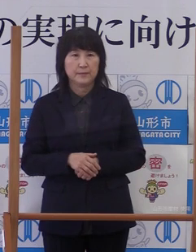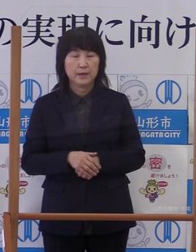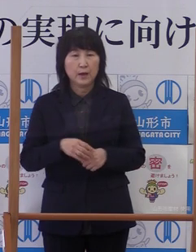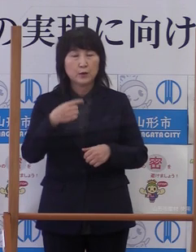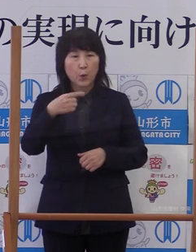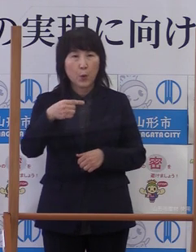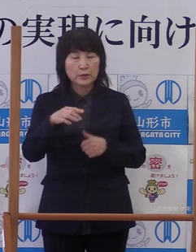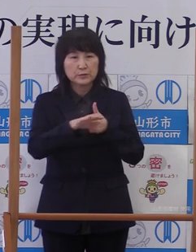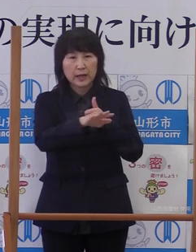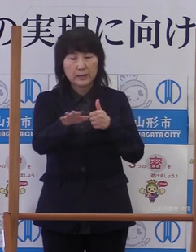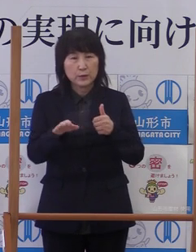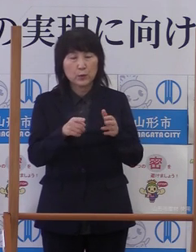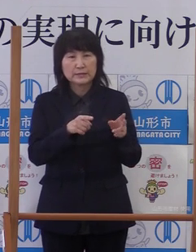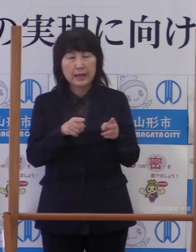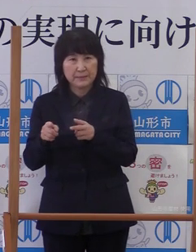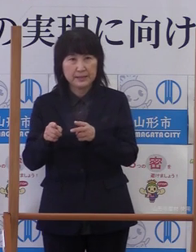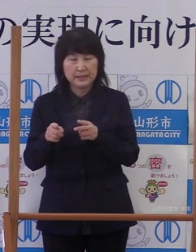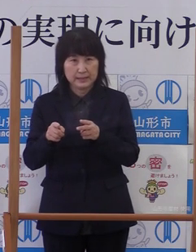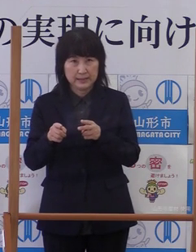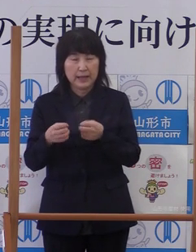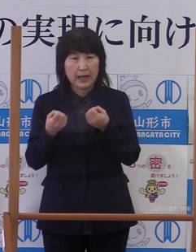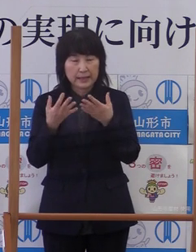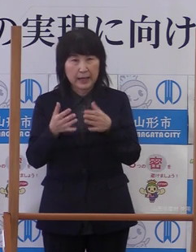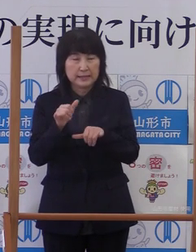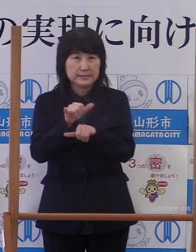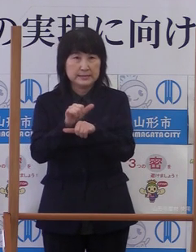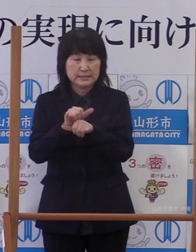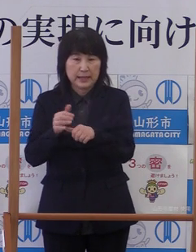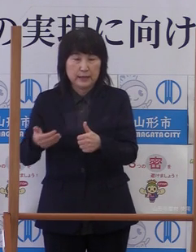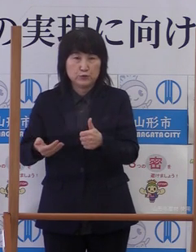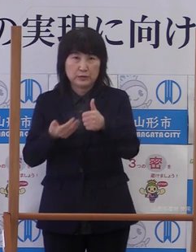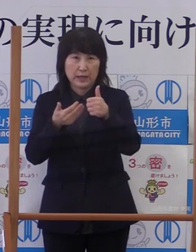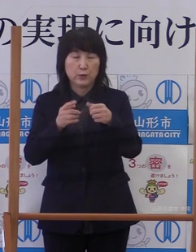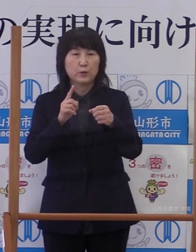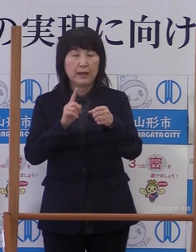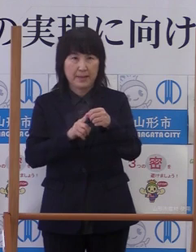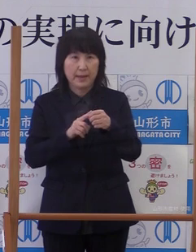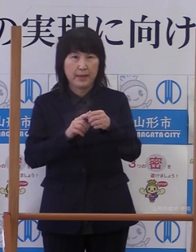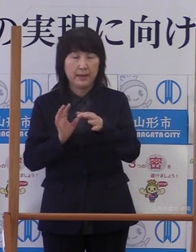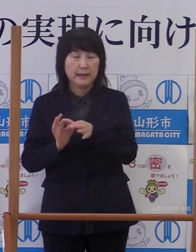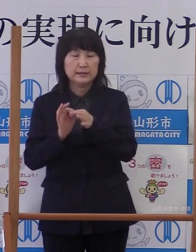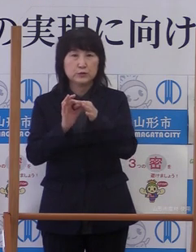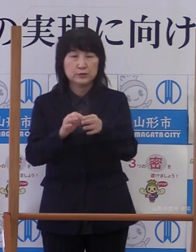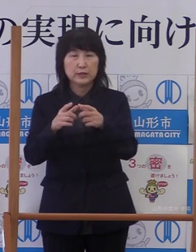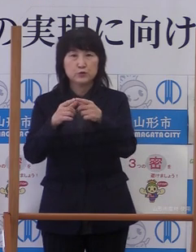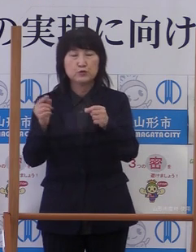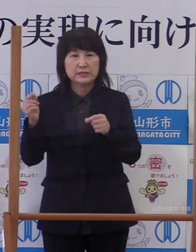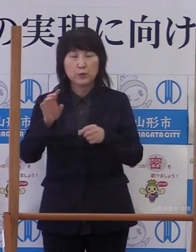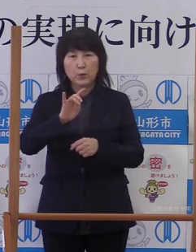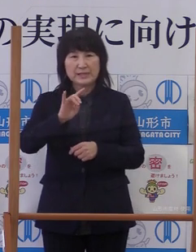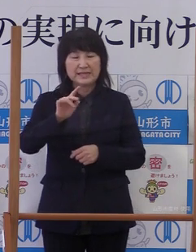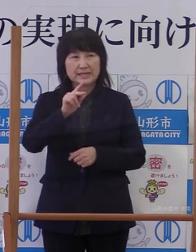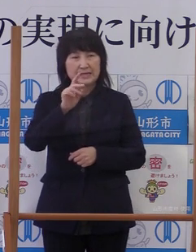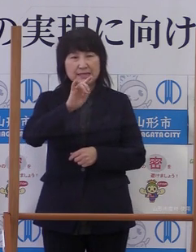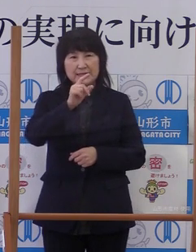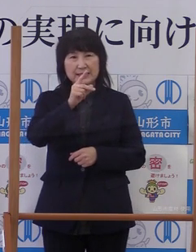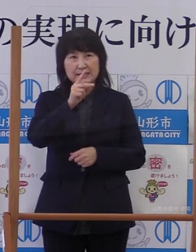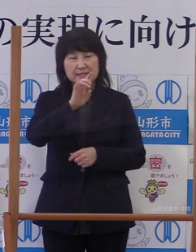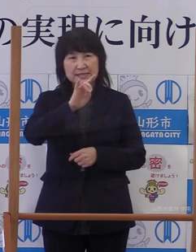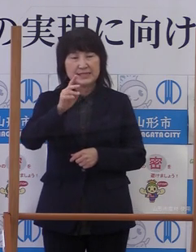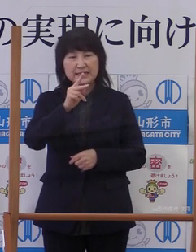教育環境の整備、時代を担う人材の育成につきましては、引き続き国のギガスクール構想に基づ